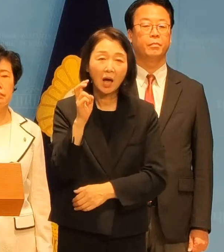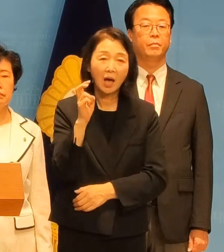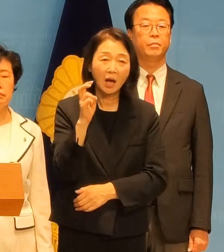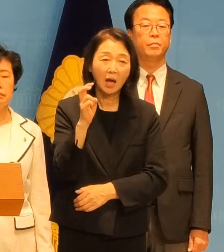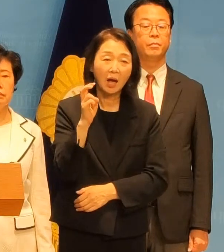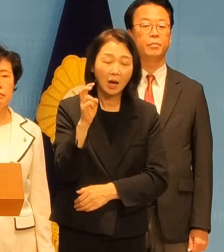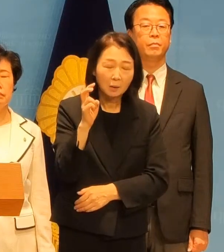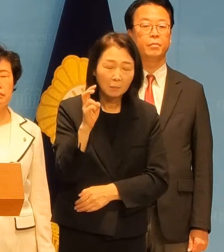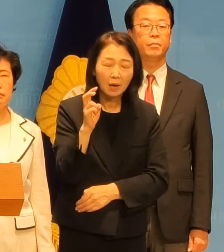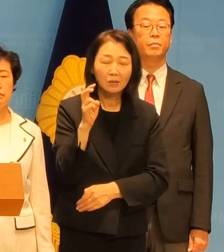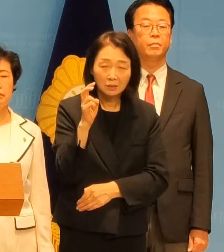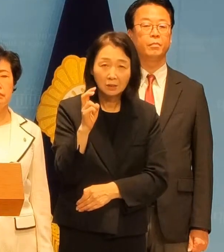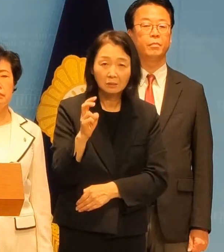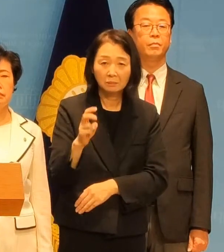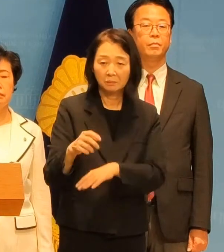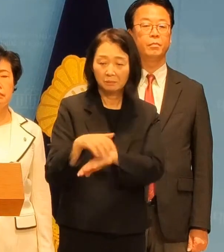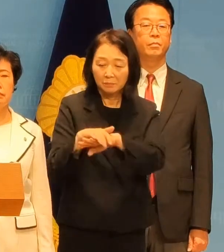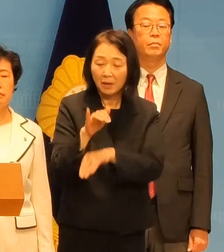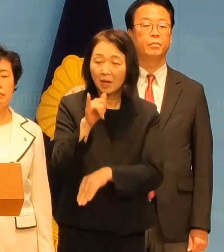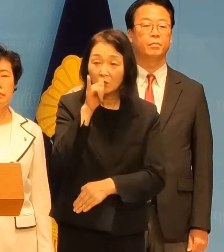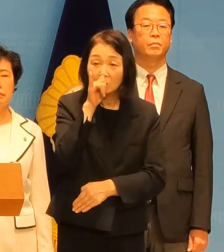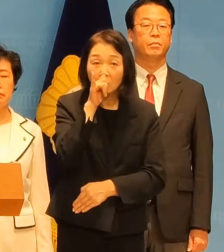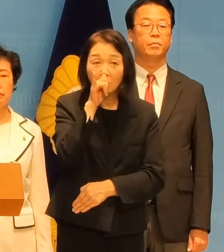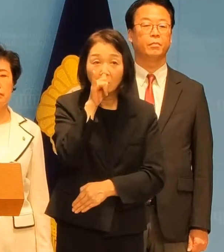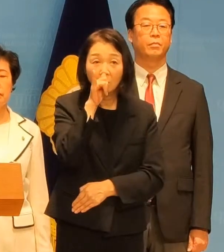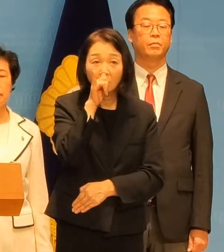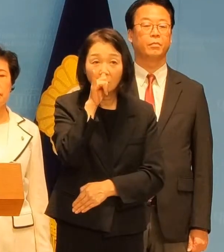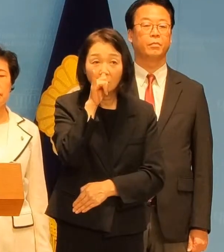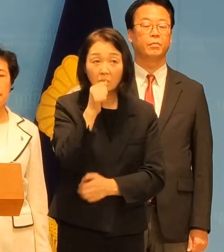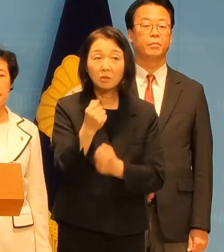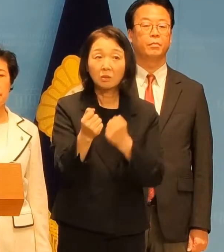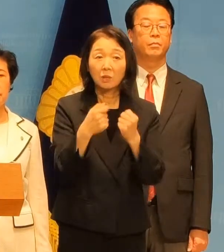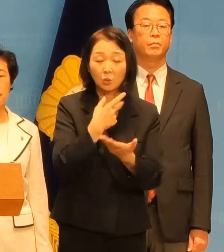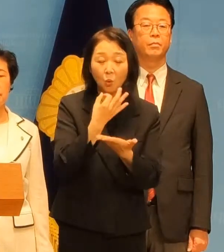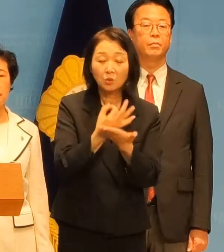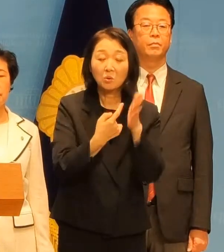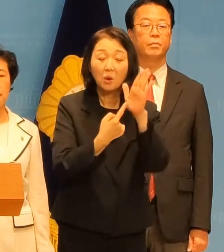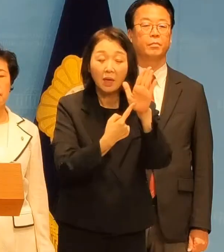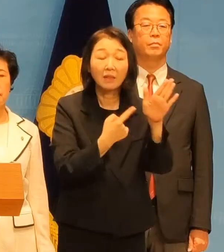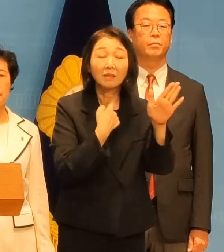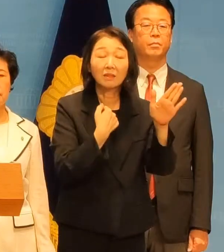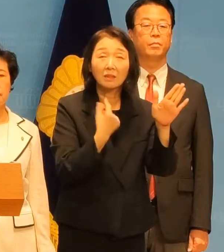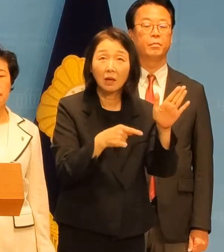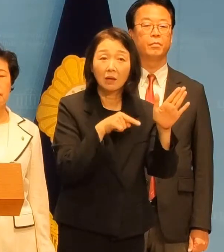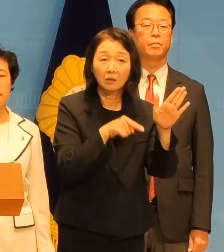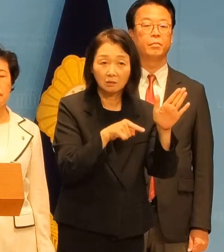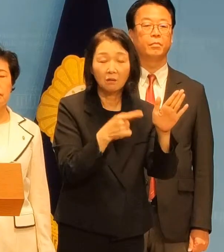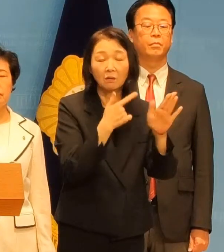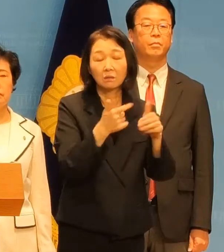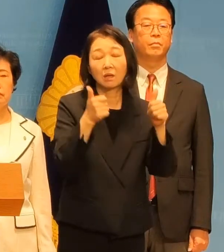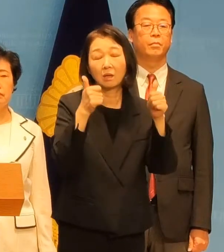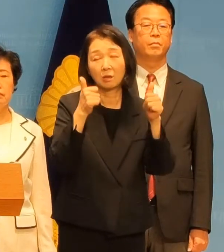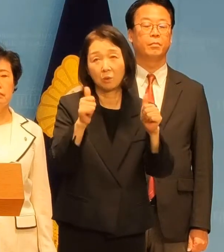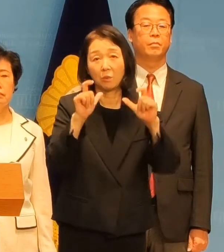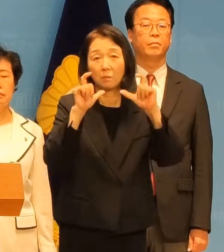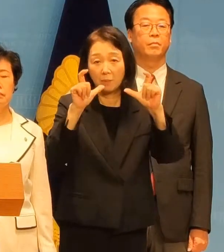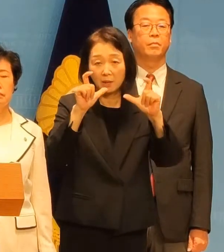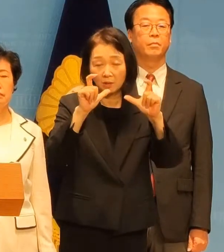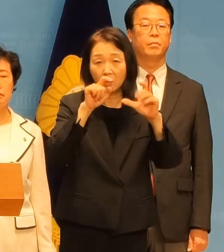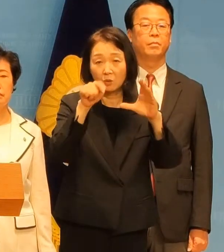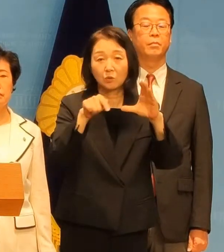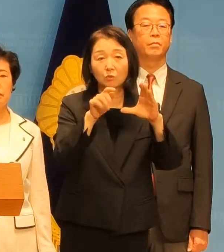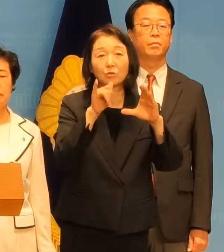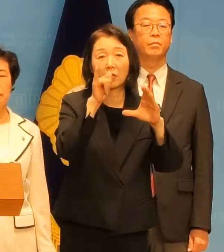고도의 개연성이 있음에도 불구하고 이 녹취록을 틀었다. 저는 대법원 판결문에